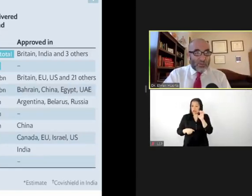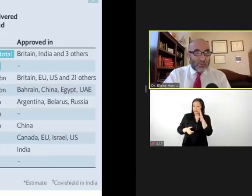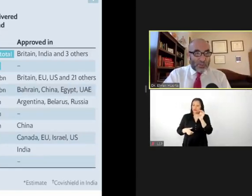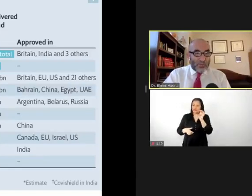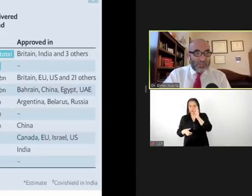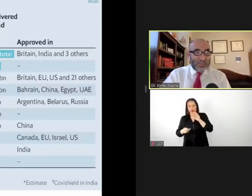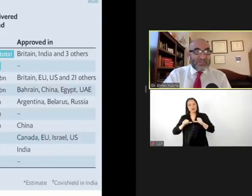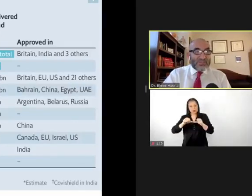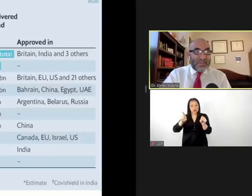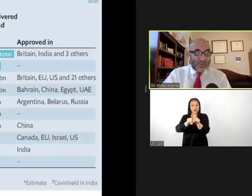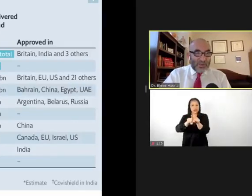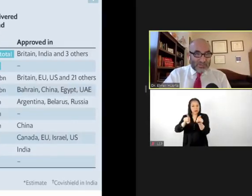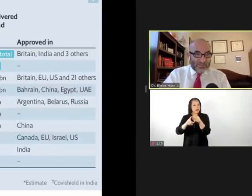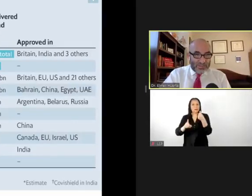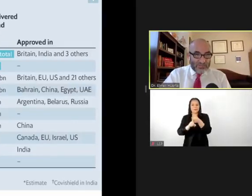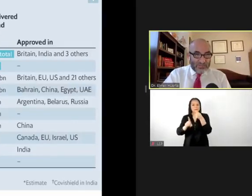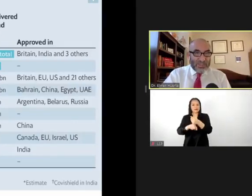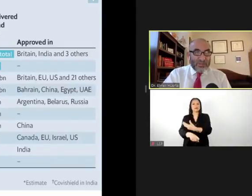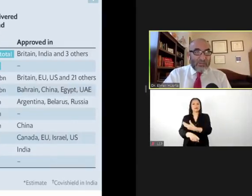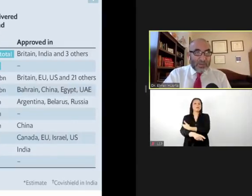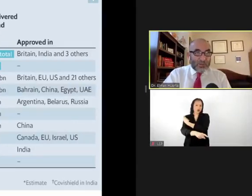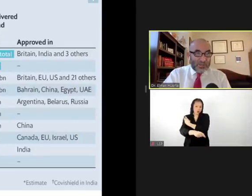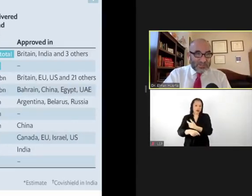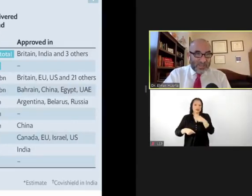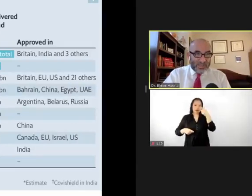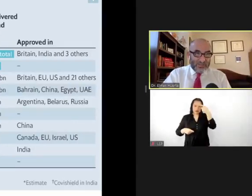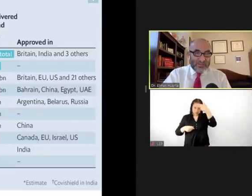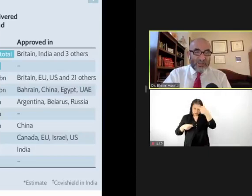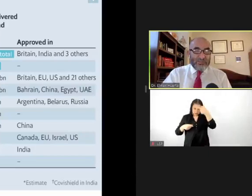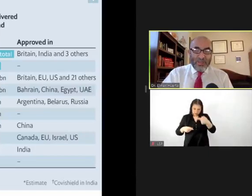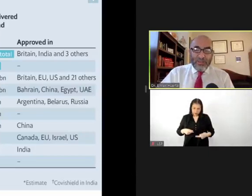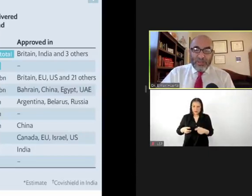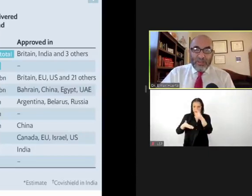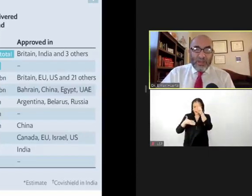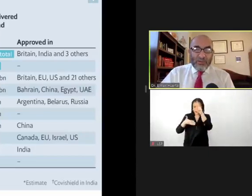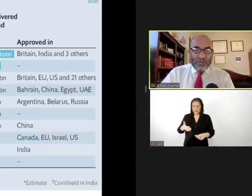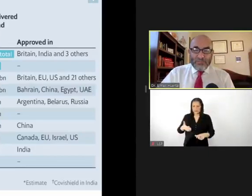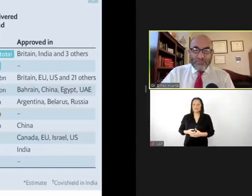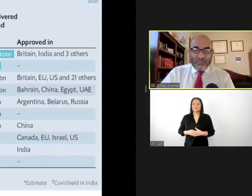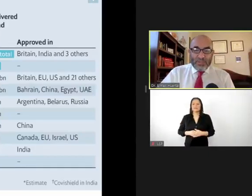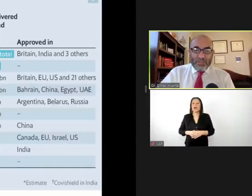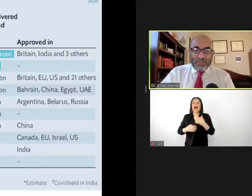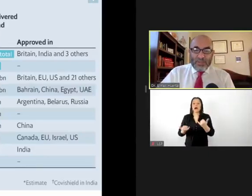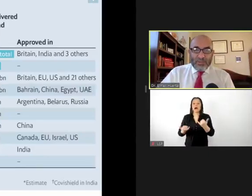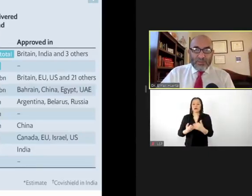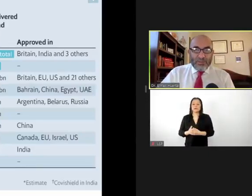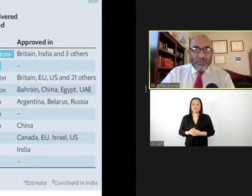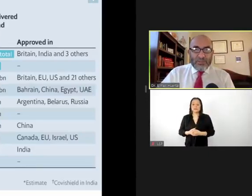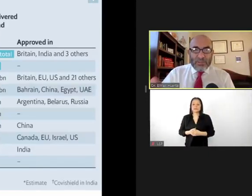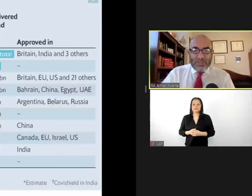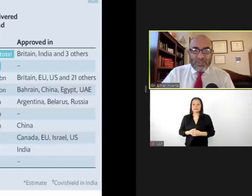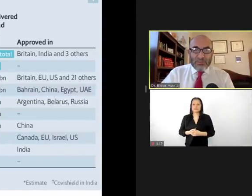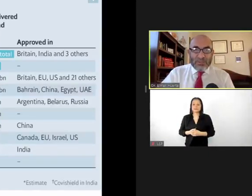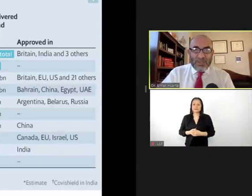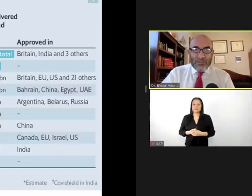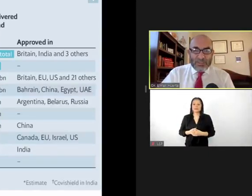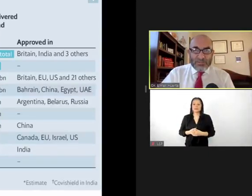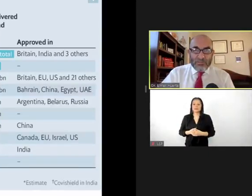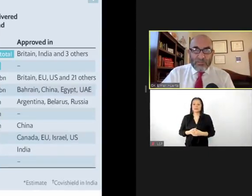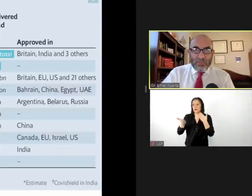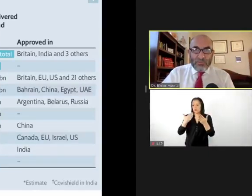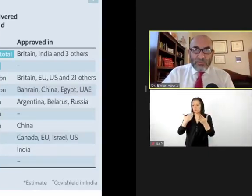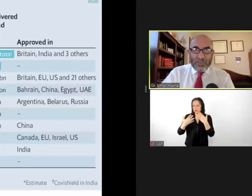todavía continúan siendo las mismas vacunas que hay. ¿Ok? Ahora, vamos a hablar sobre algo